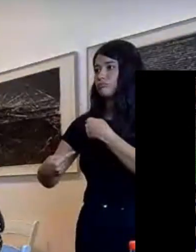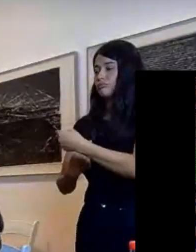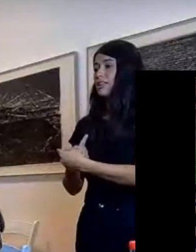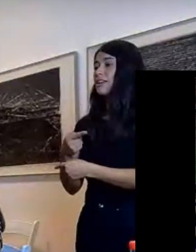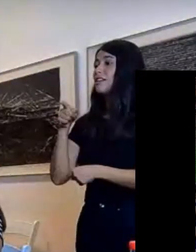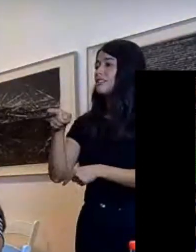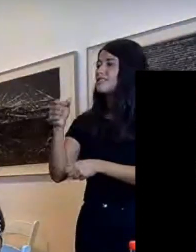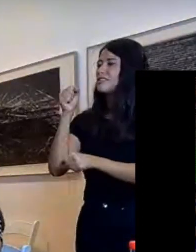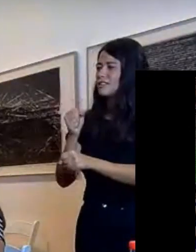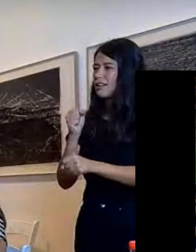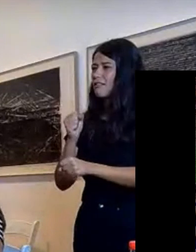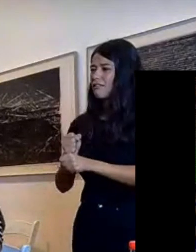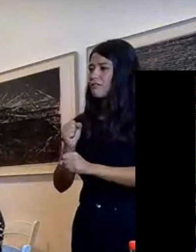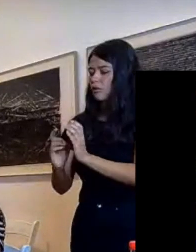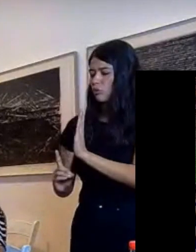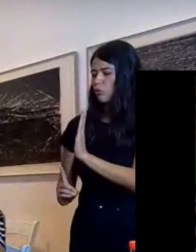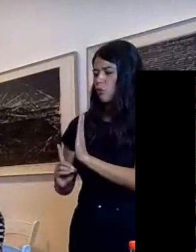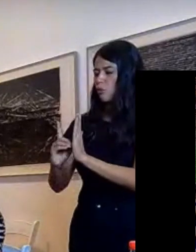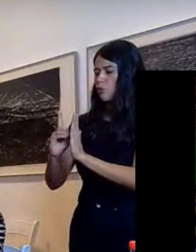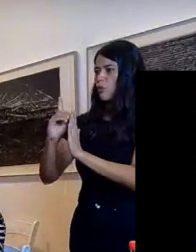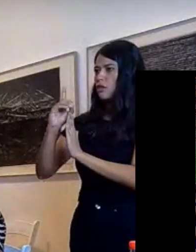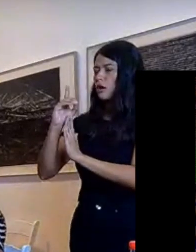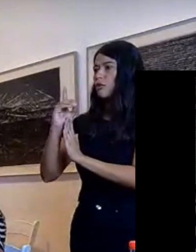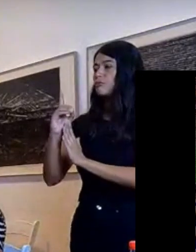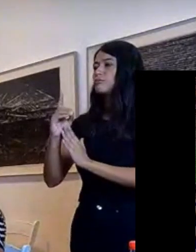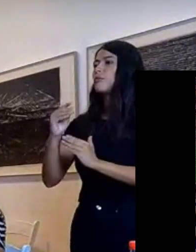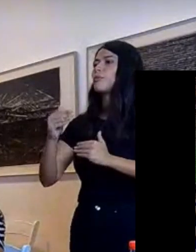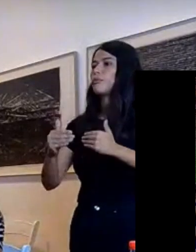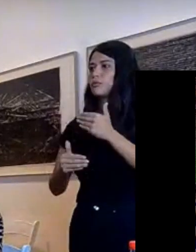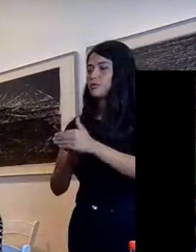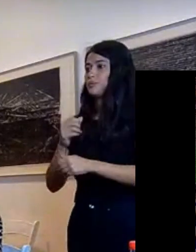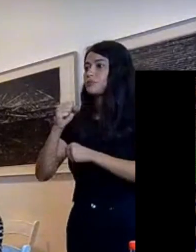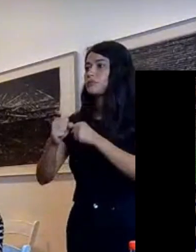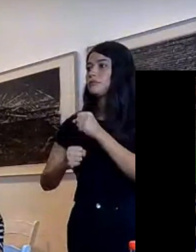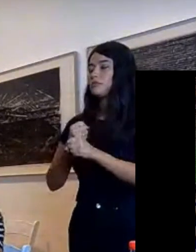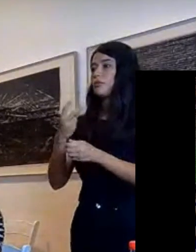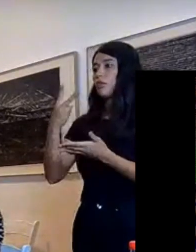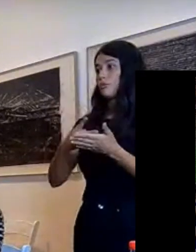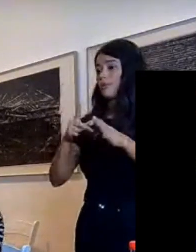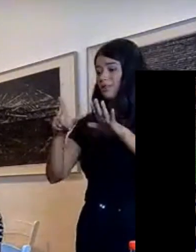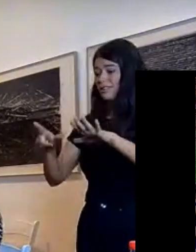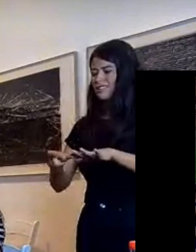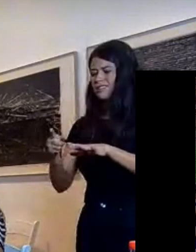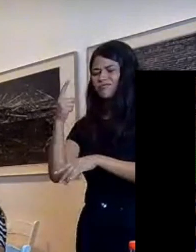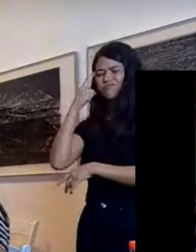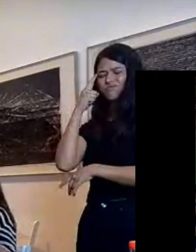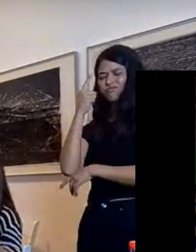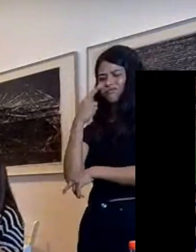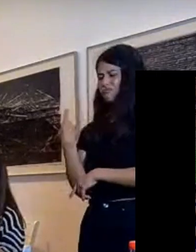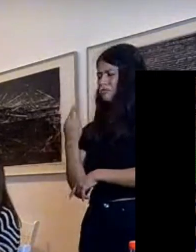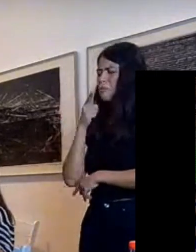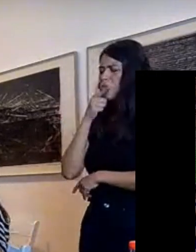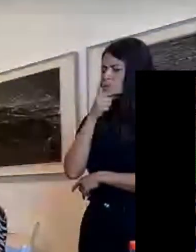Este trabajo se fue desarrollando como de proceso. El año 2017 nos planteamos la pregunta,